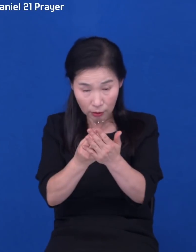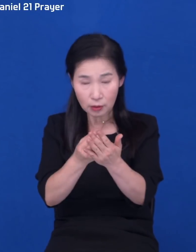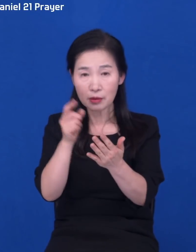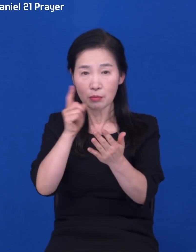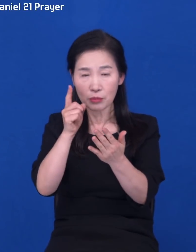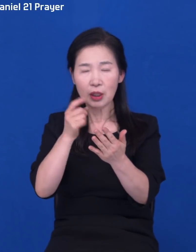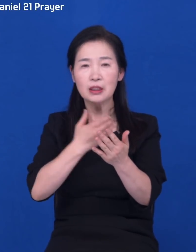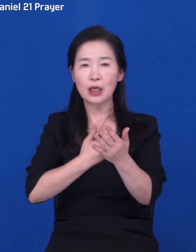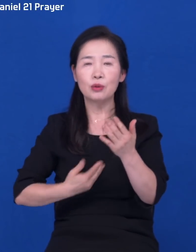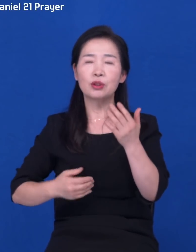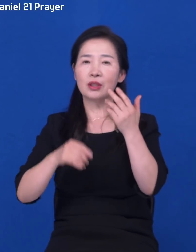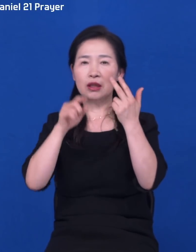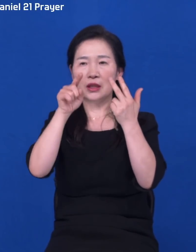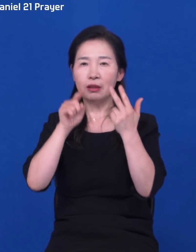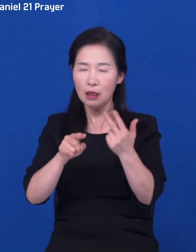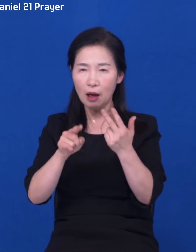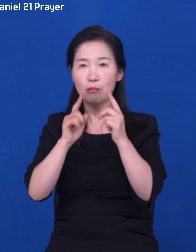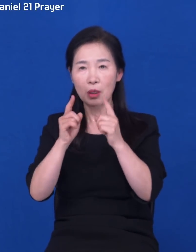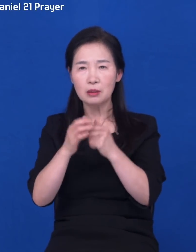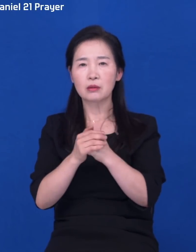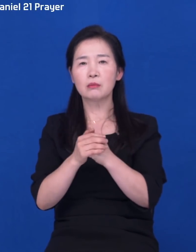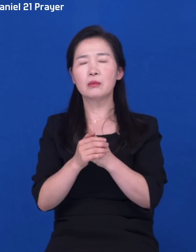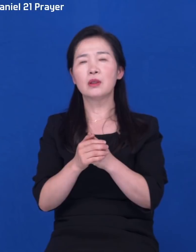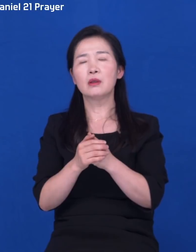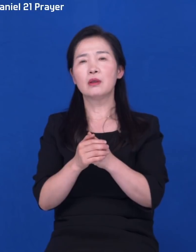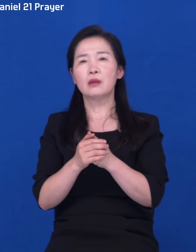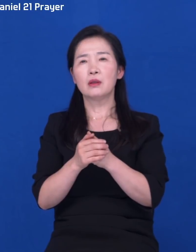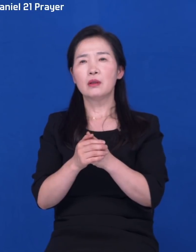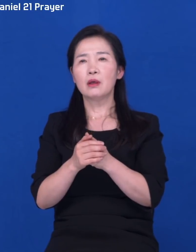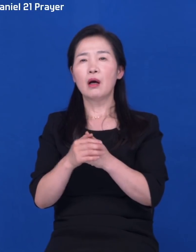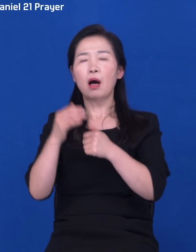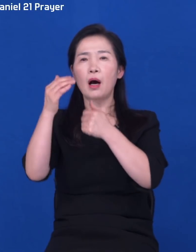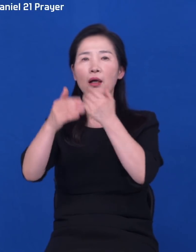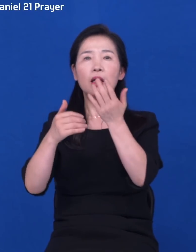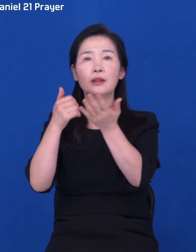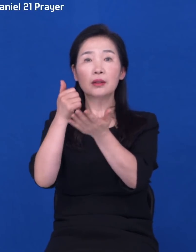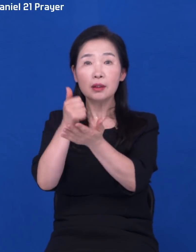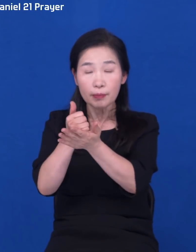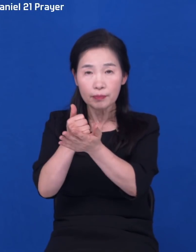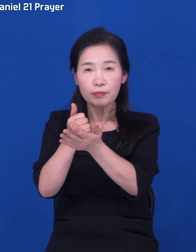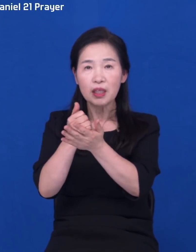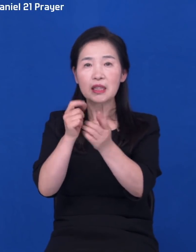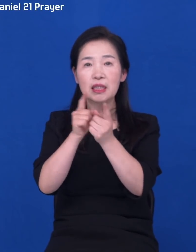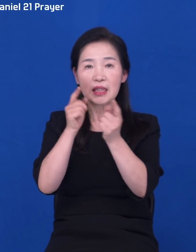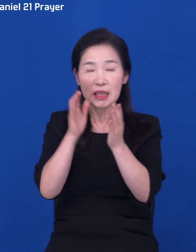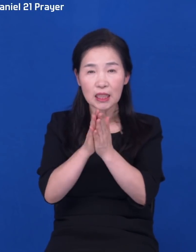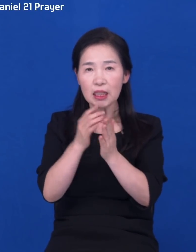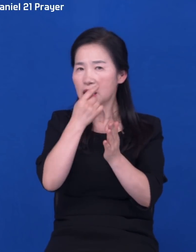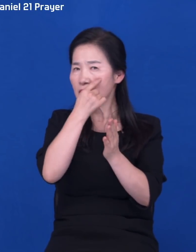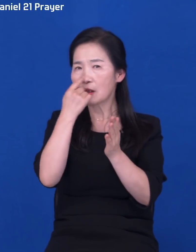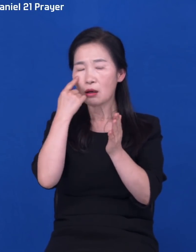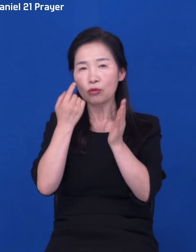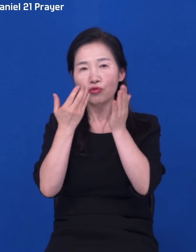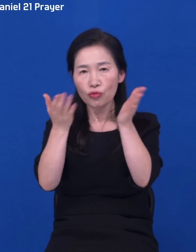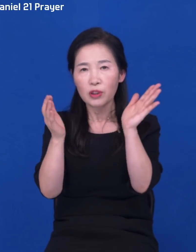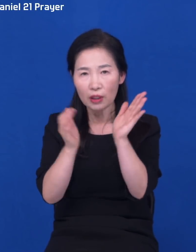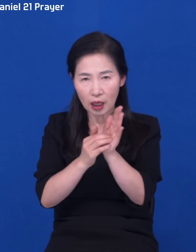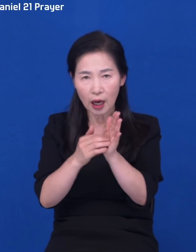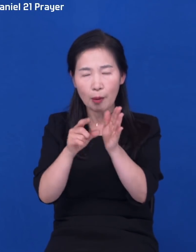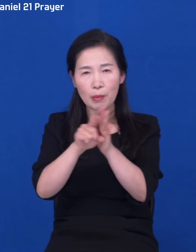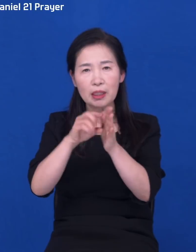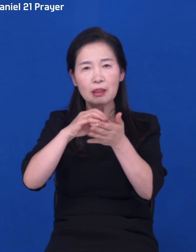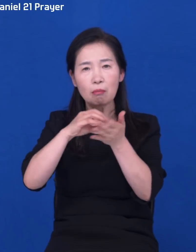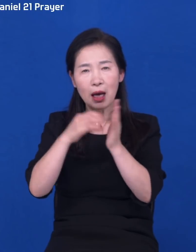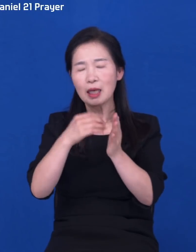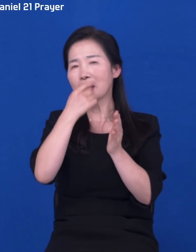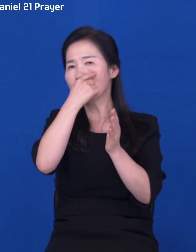31절 말씀이었는데 거기에 뭐라고 써져 있냐면은 하나님이 친히 증거를 주셨다는 거예요. 믿을 만한 증거.